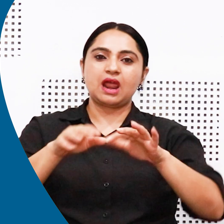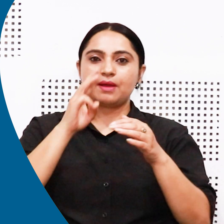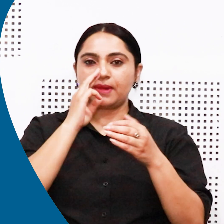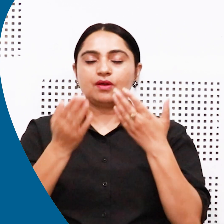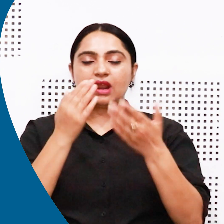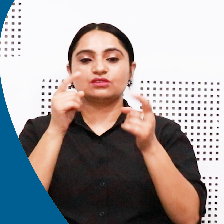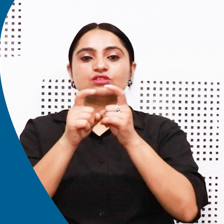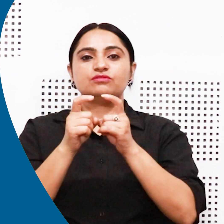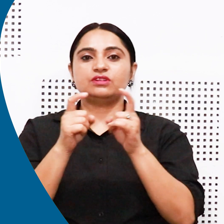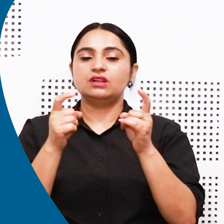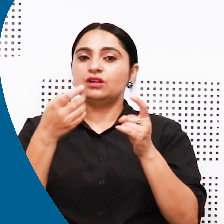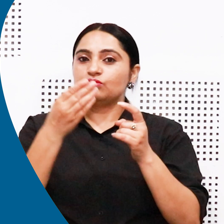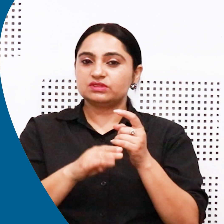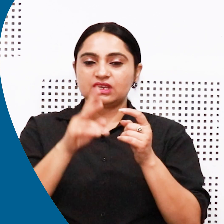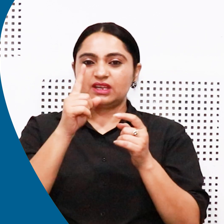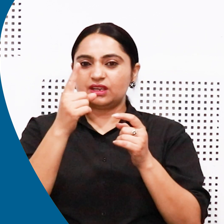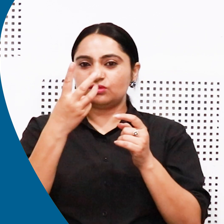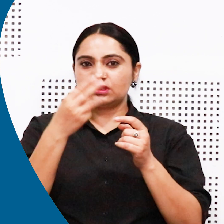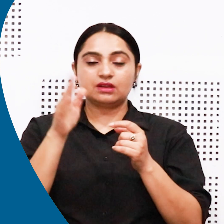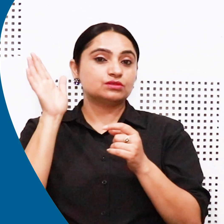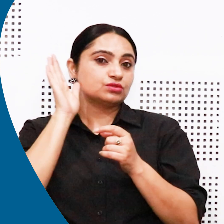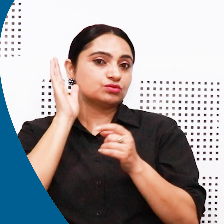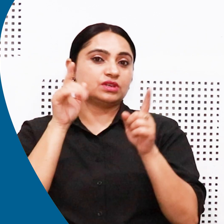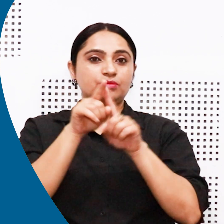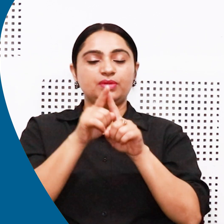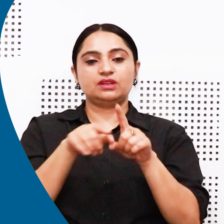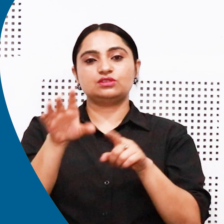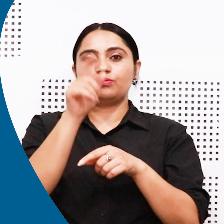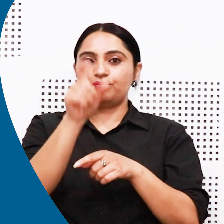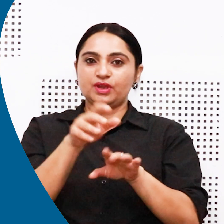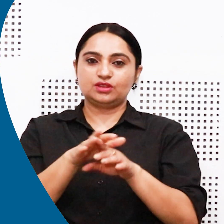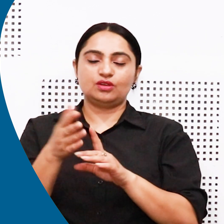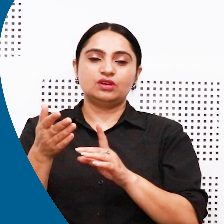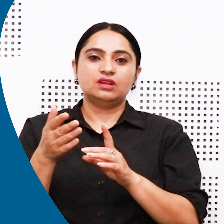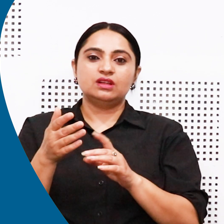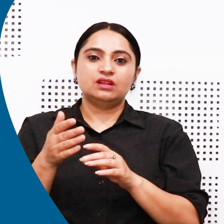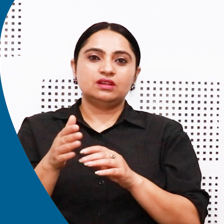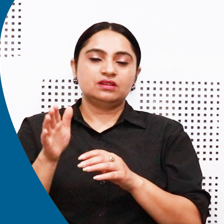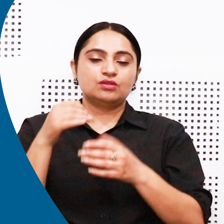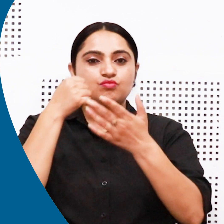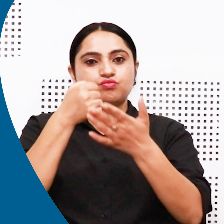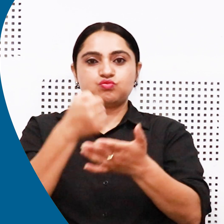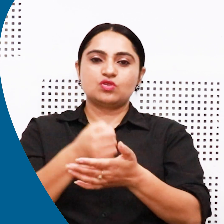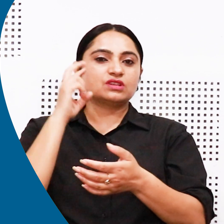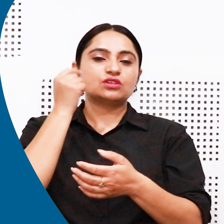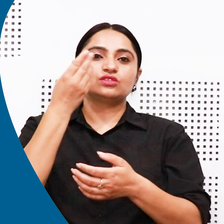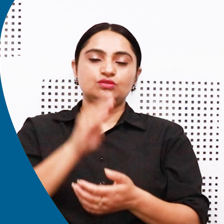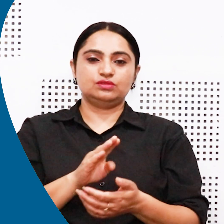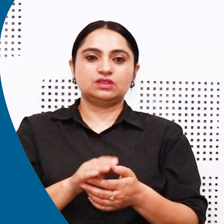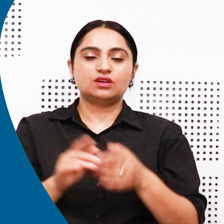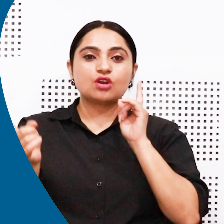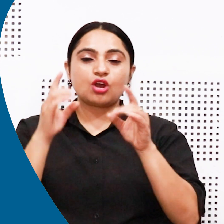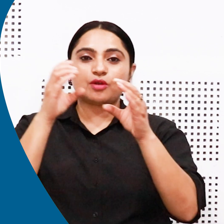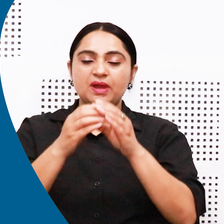जमघटहरूमा छलफल हुने भएको हुनाले 1-2 जनाले सुने पनि त्यो चाहिँ सम्पूर्ण व्यक्तिहरूको कानमा पुर्याउन सहयोगी सिद्ध हुँदो रहेछ।